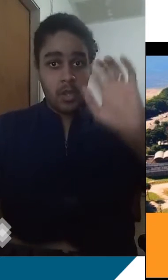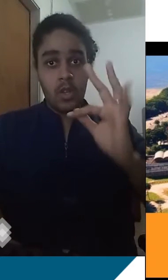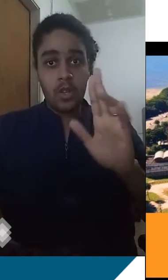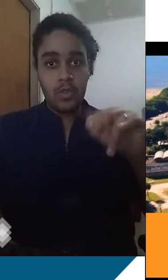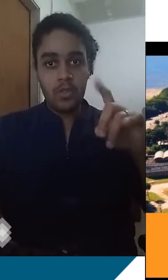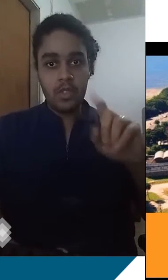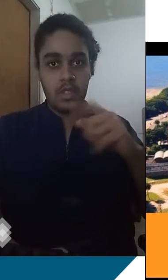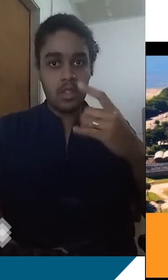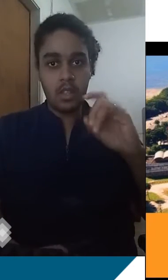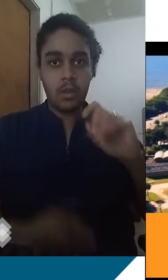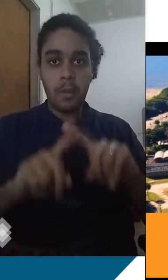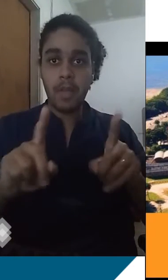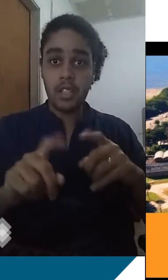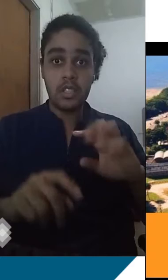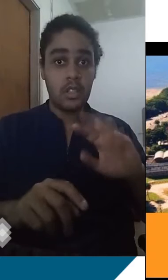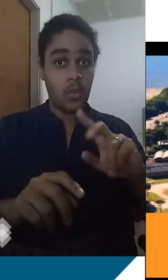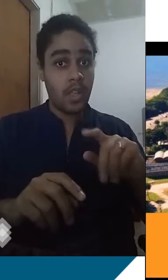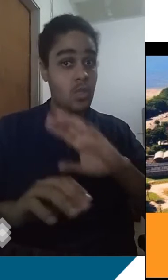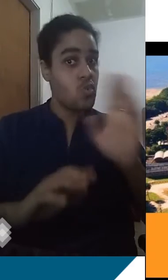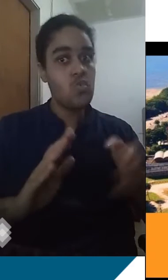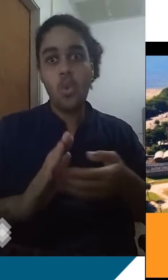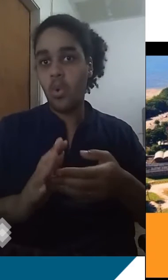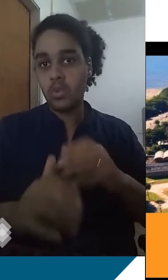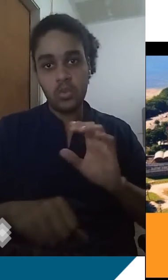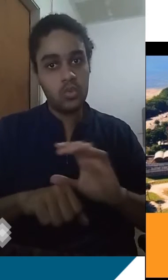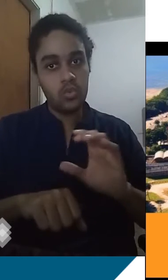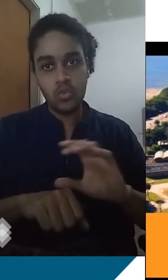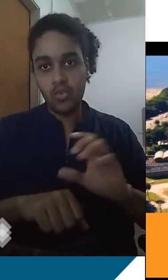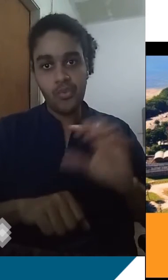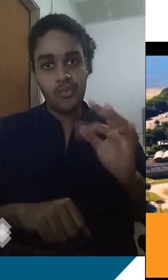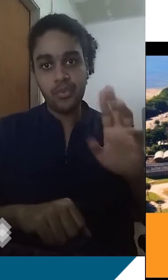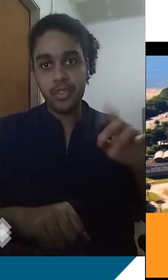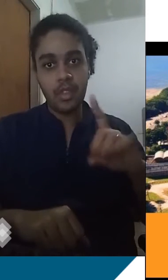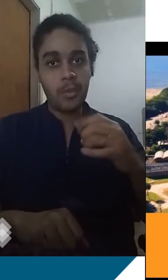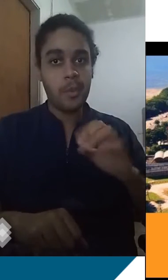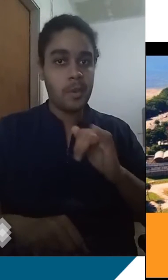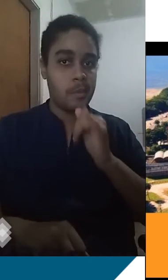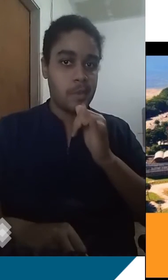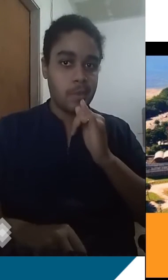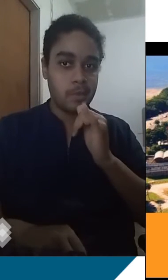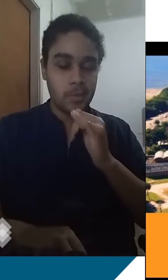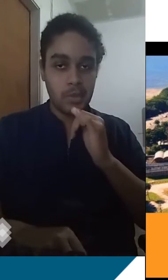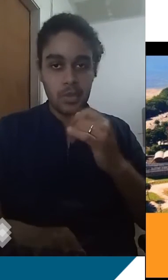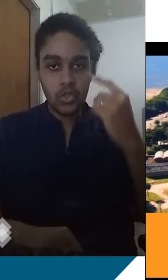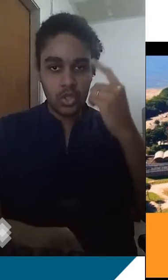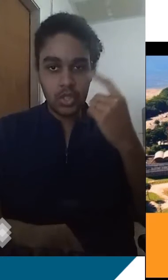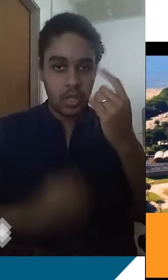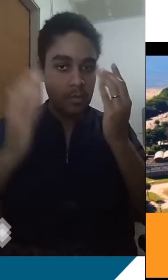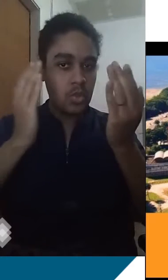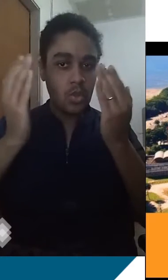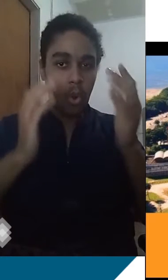universitária do Fundão, mas lembrando que nem todos os cursos ficam no Fundão, cursos como